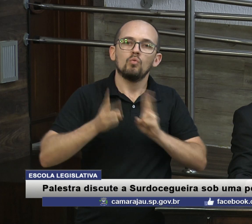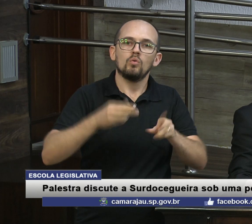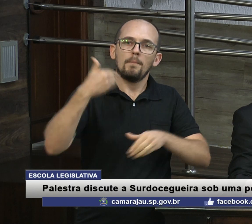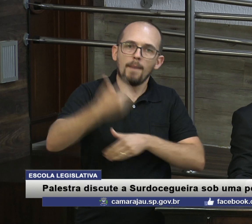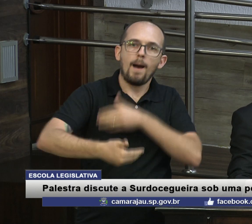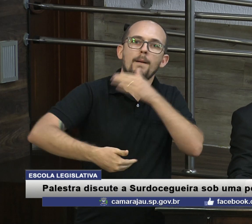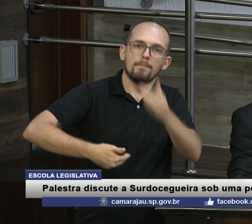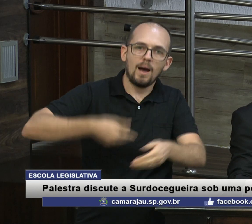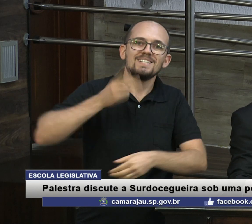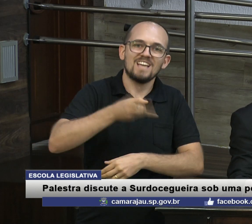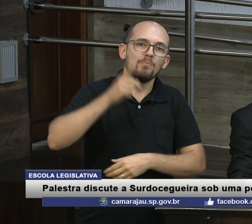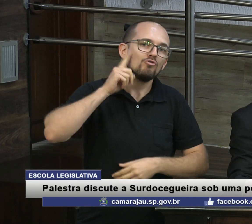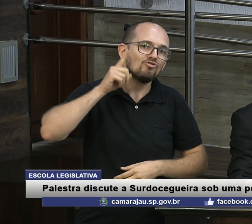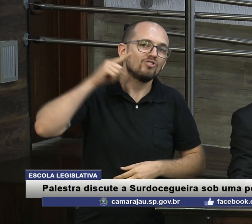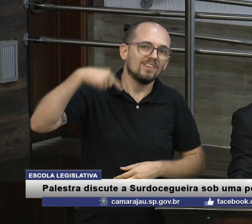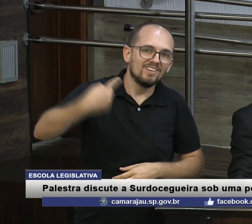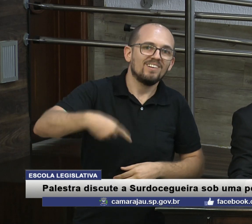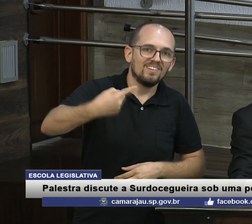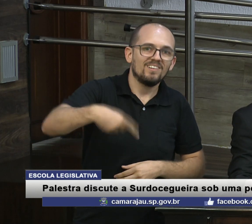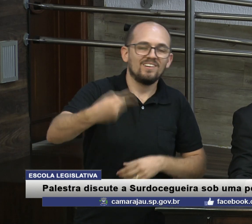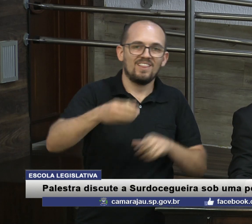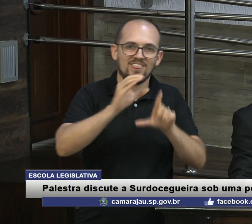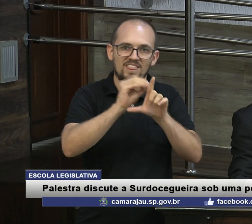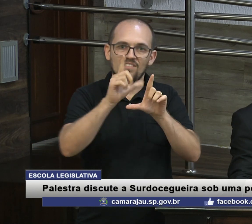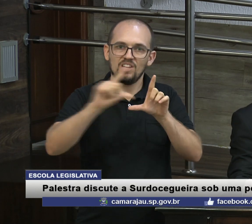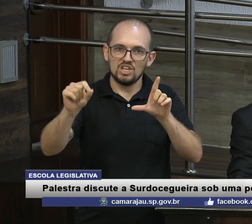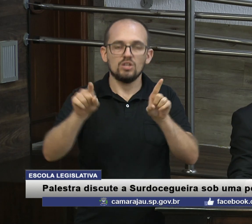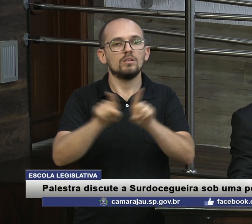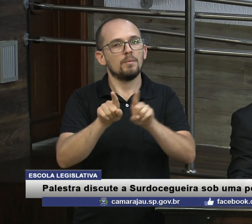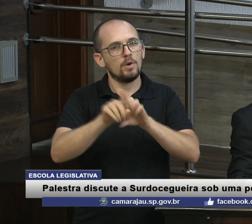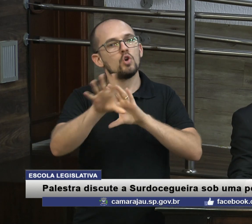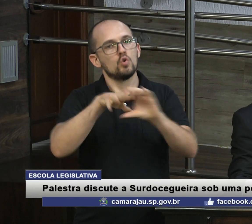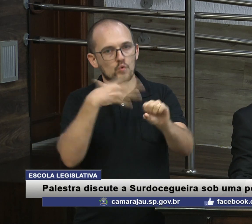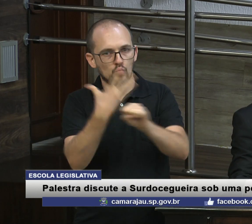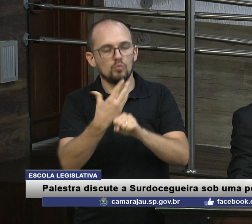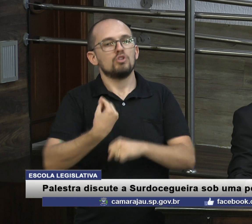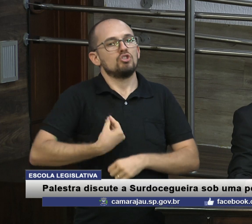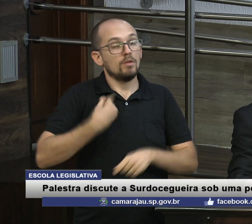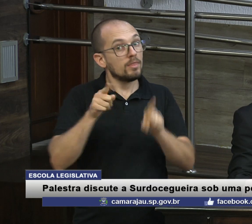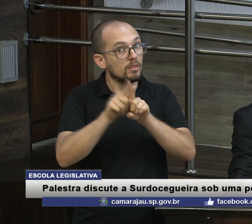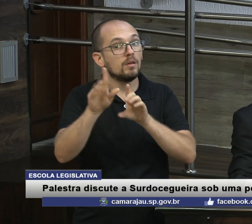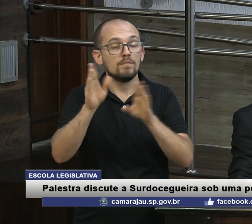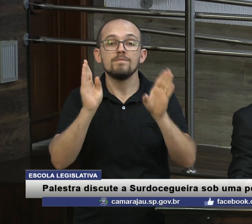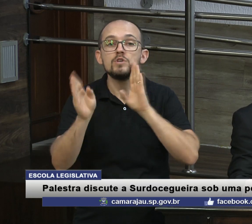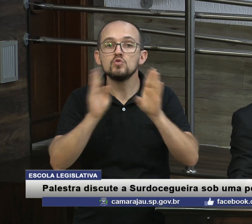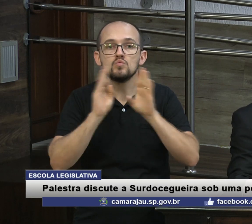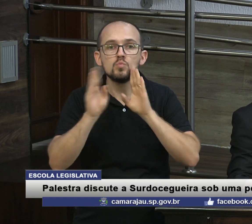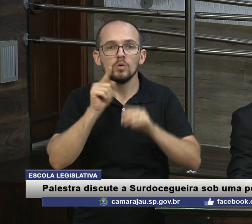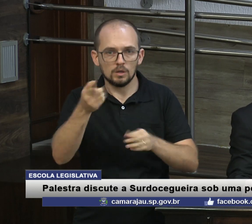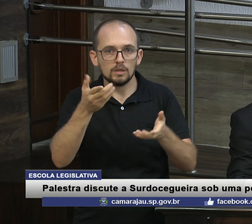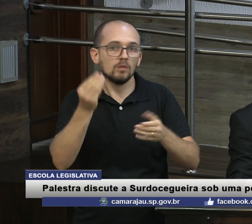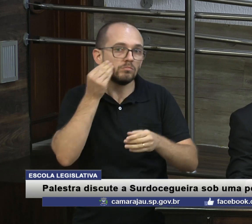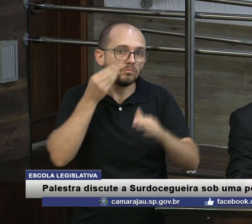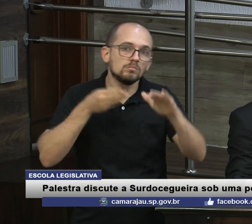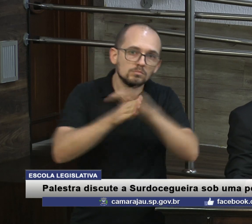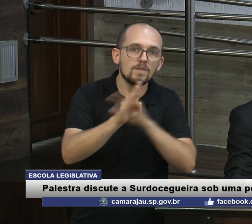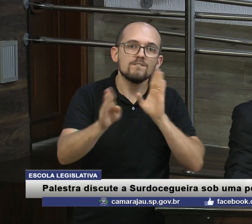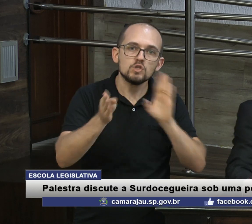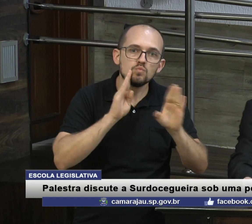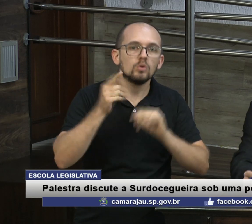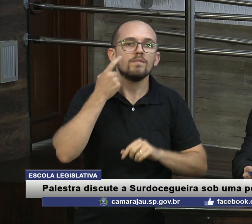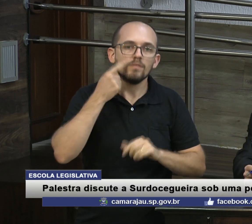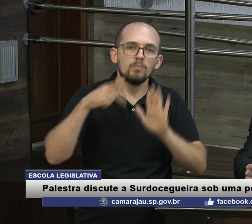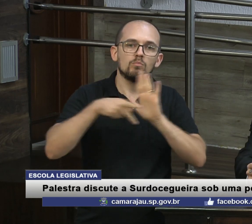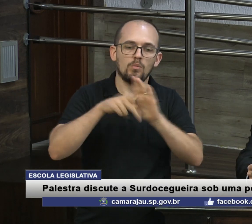estará disponível em nosso canal no YouTube e na nossa página no Facebook. Basta procurar por Câmara Municipal de